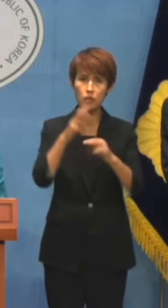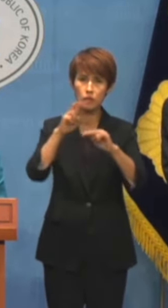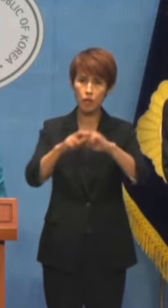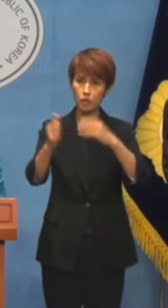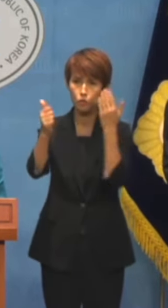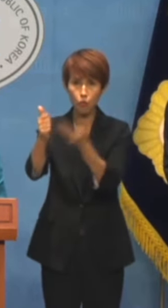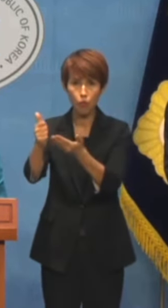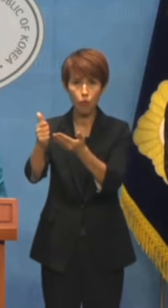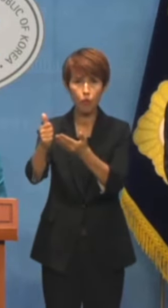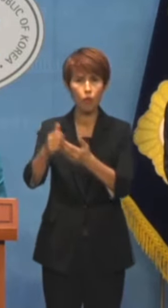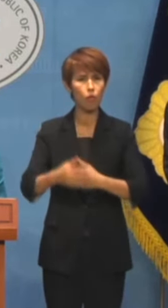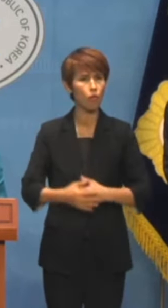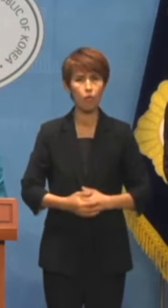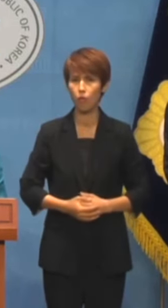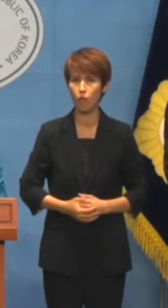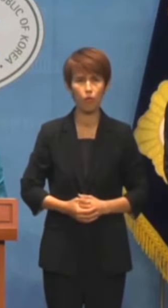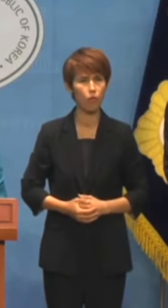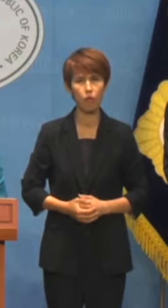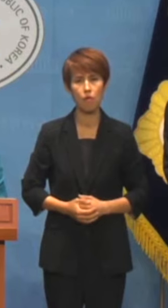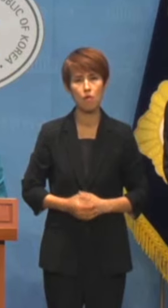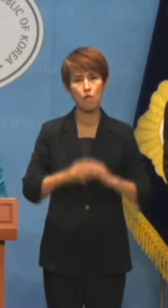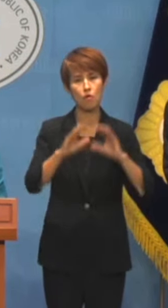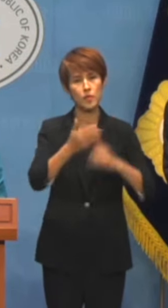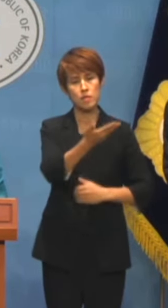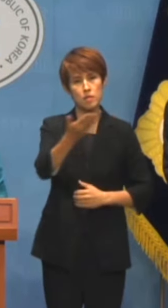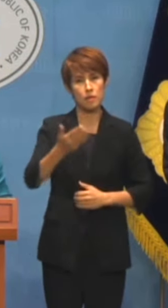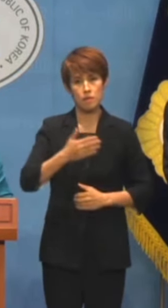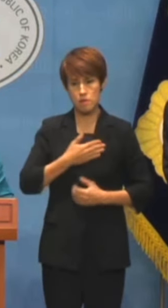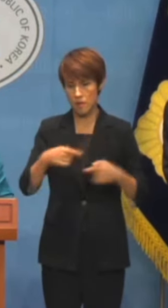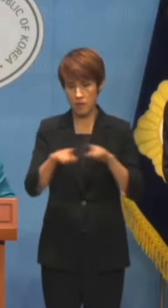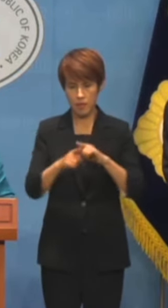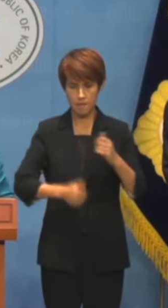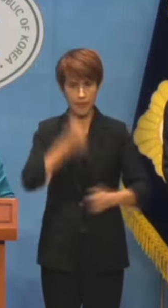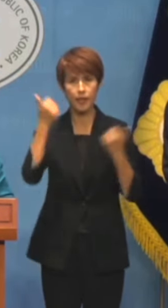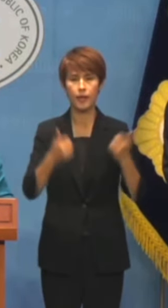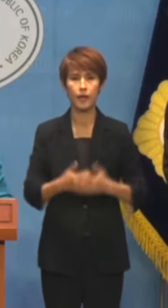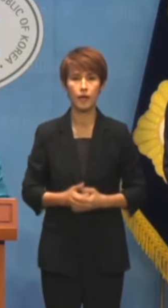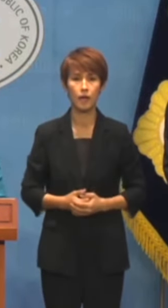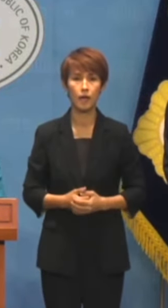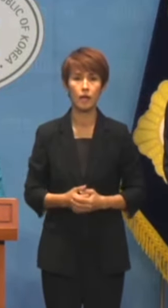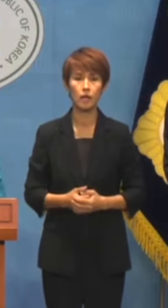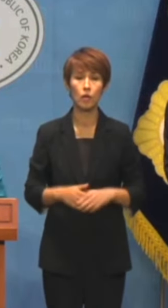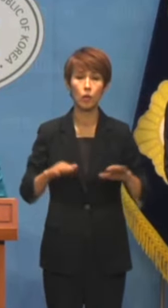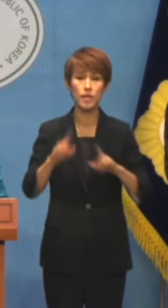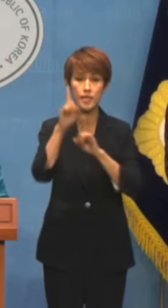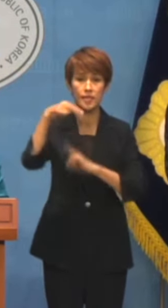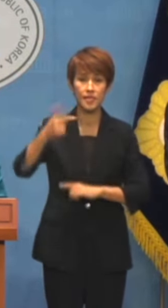자리에 임명했다는 점에 대해서 국민과 함께 분노하며 오늘 저희는